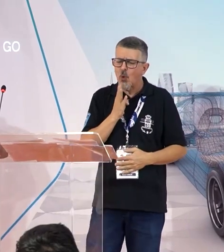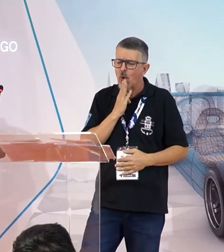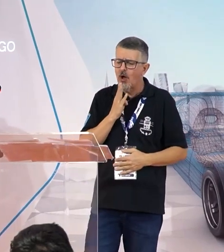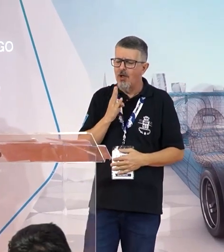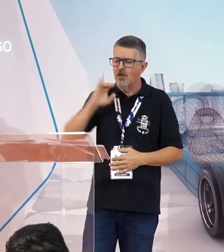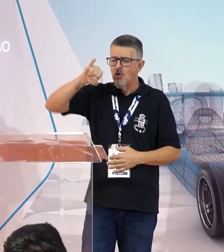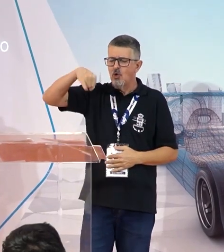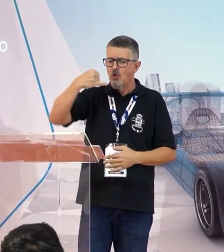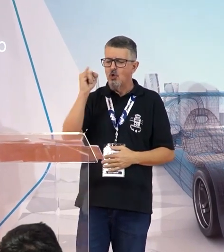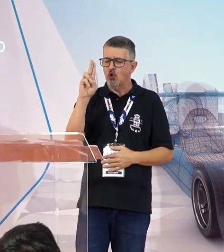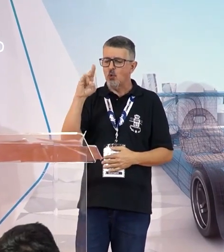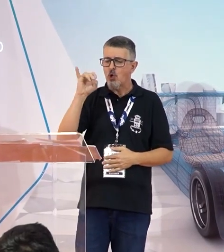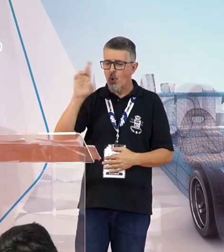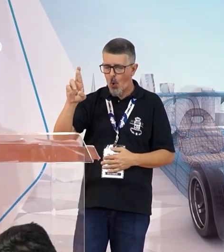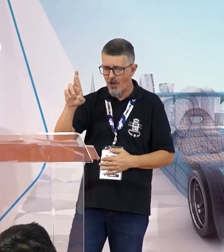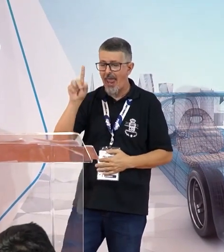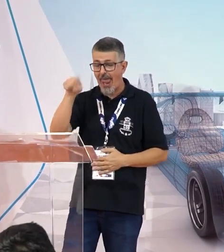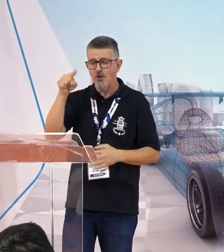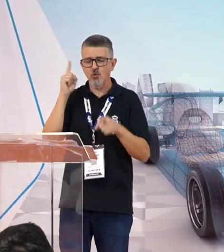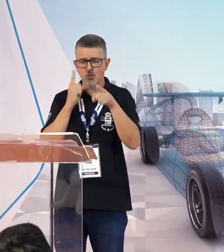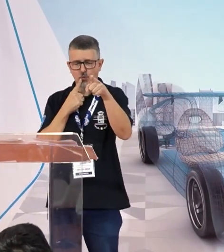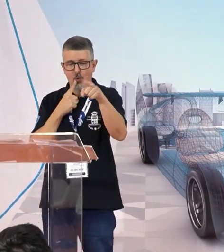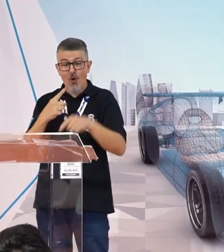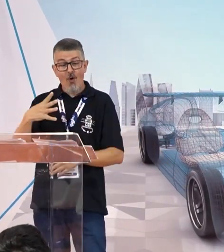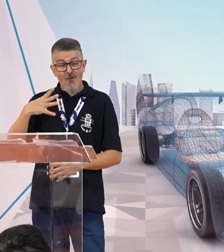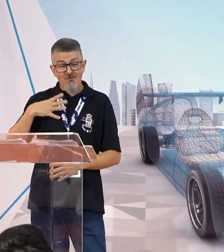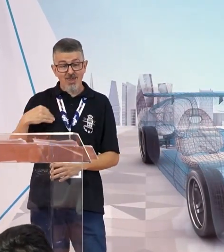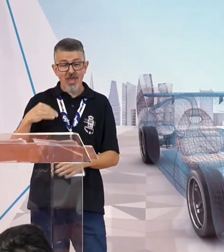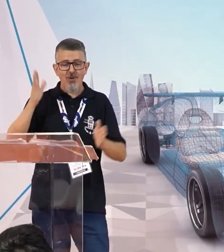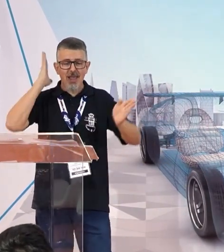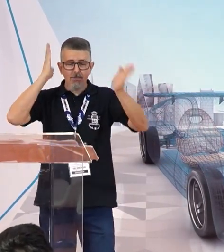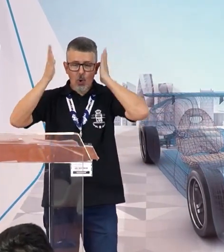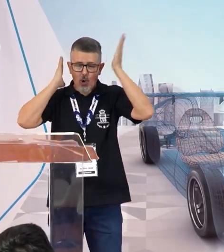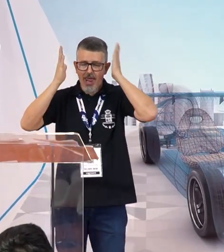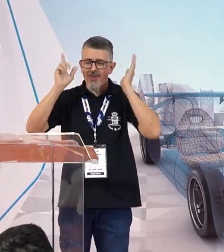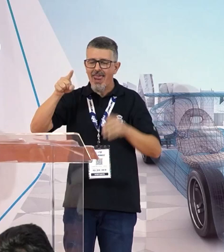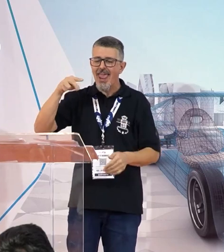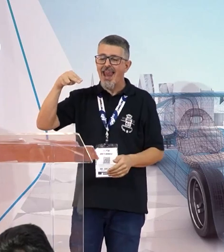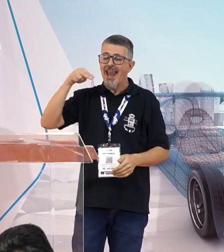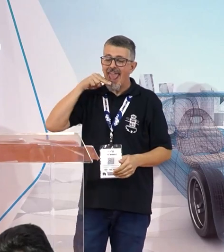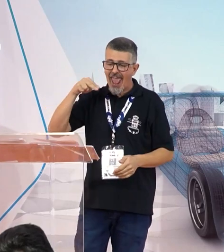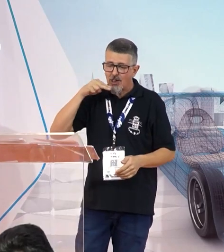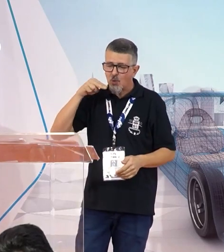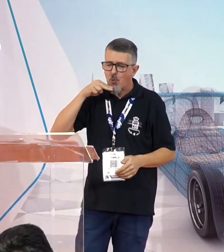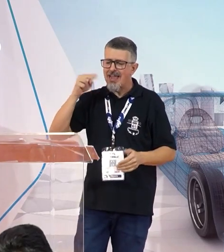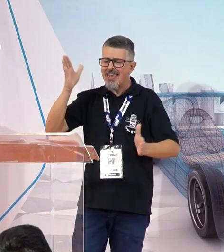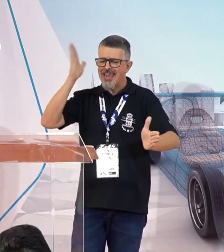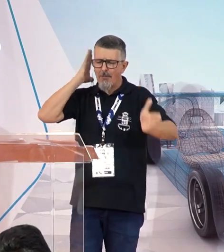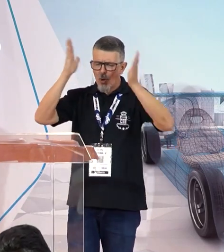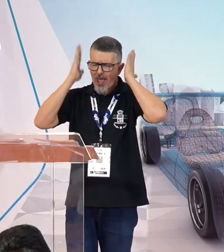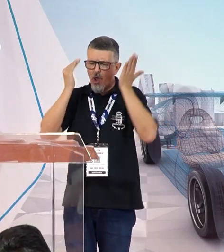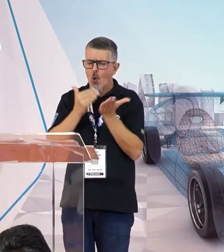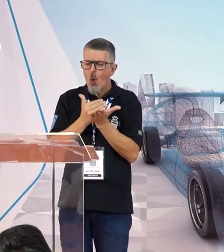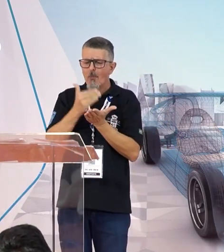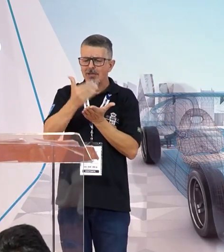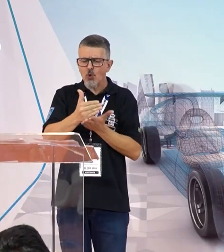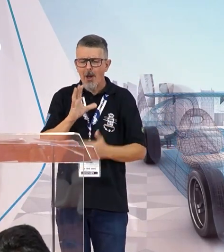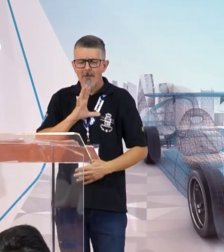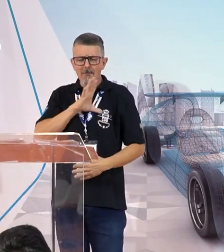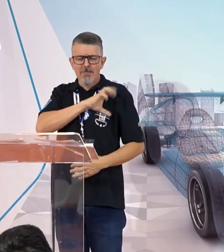O Adilson, ele é conhecido como Júnior. Ele é filho de caminhoneiro, neto de caminhoneiro. E